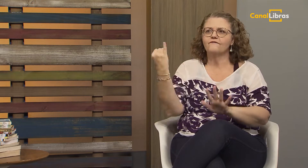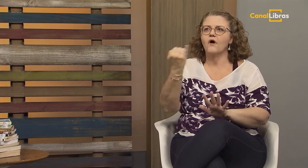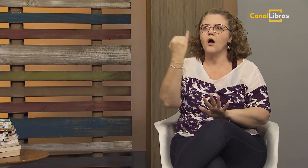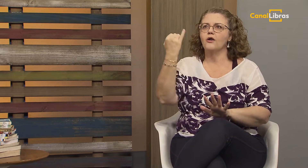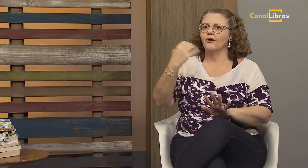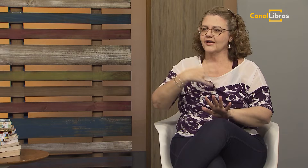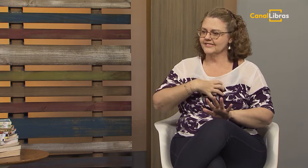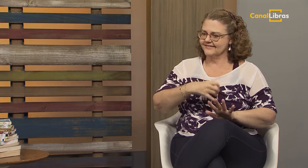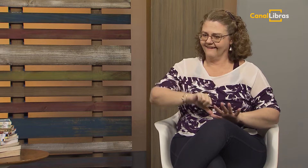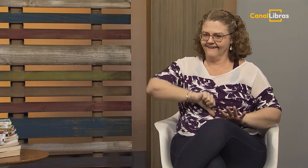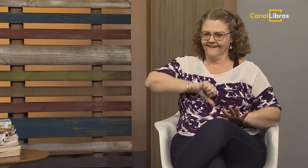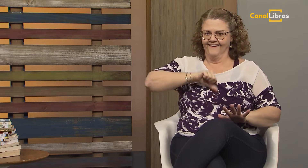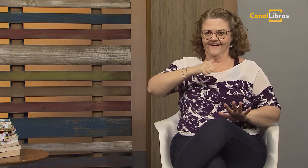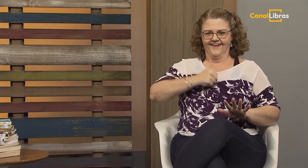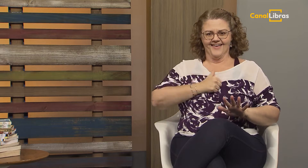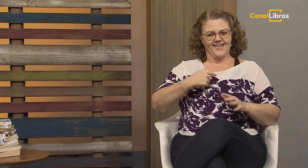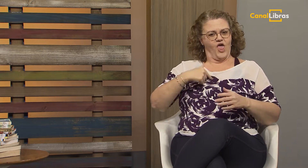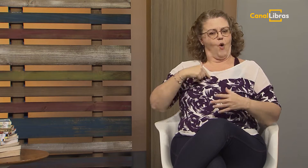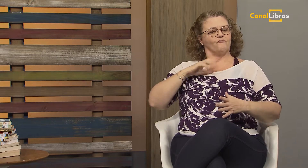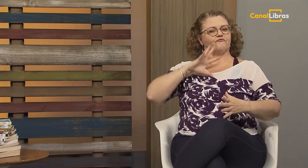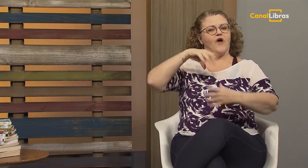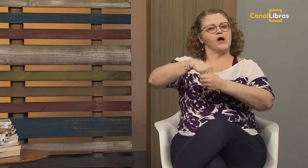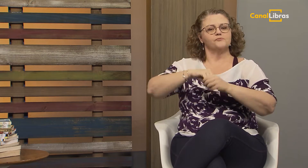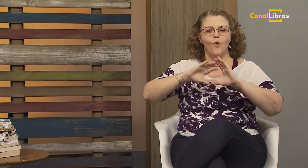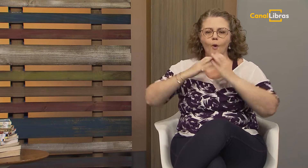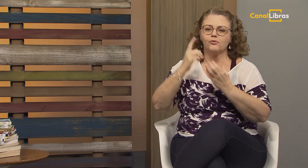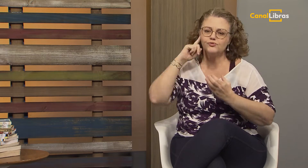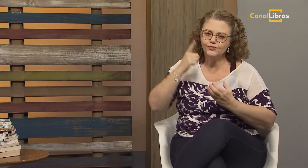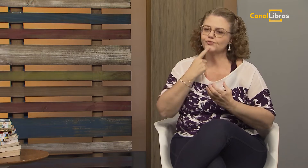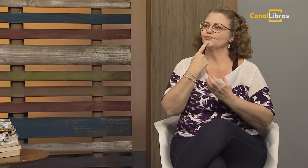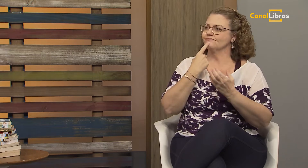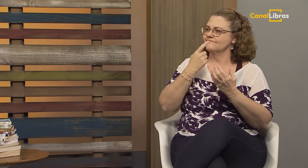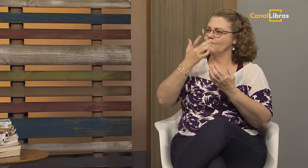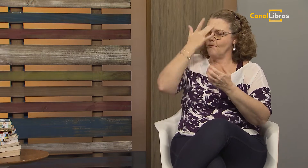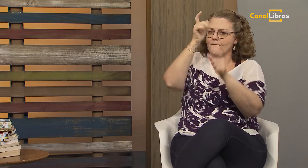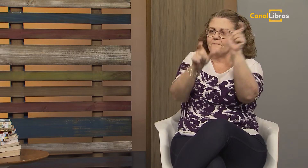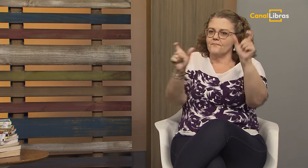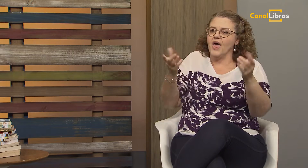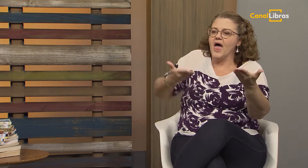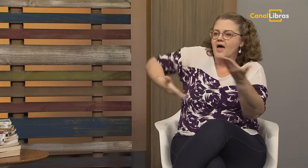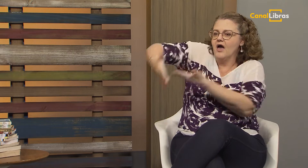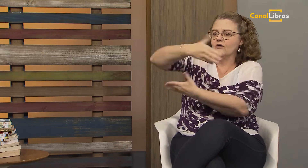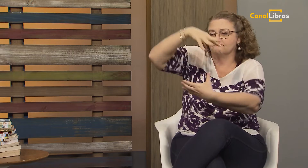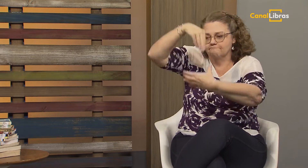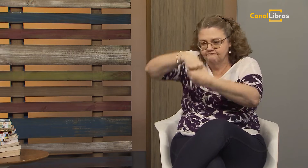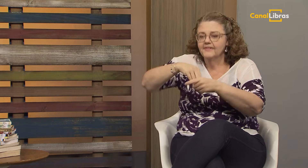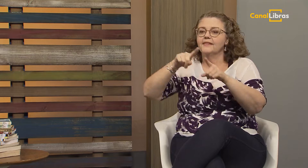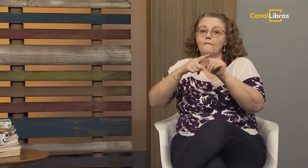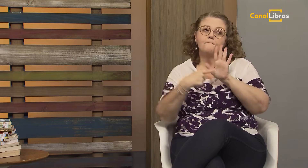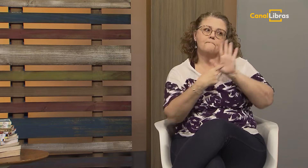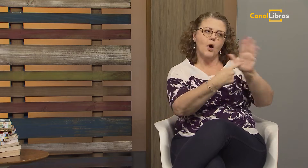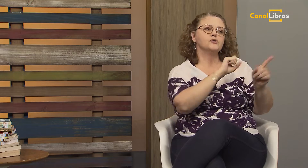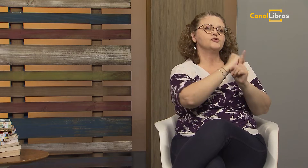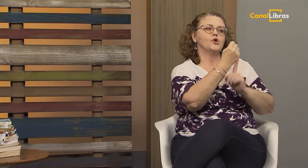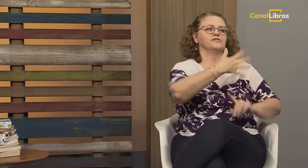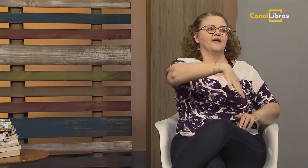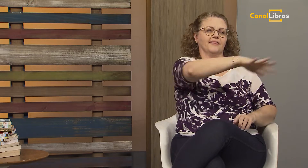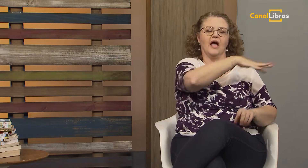comunidade surda, para depois se apresentar com a sua identidade já definida à sociedade.